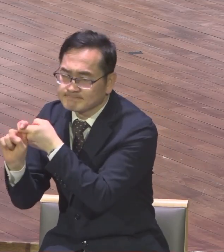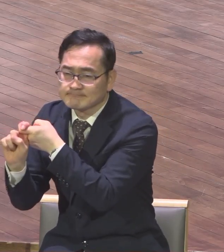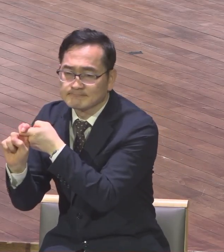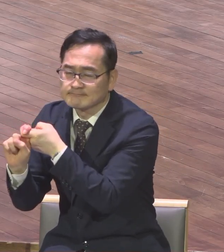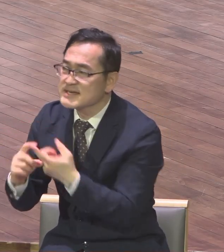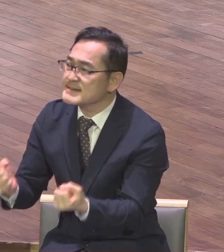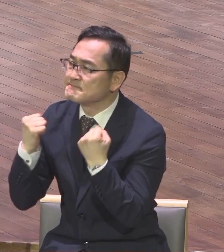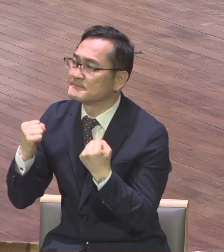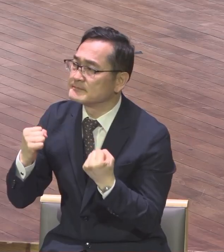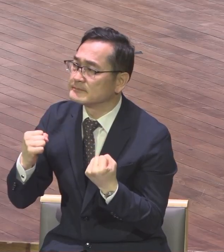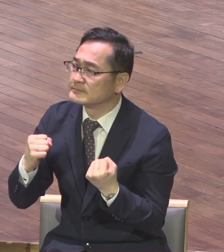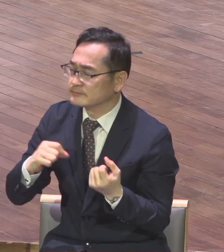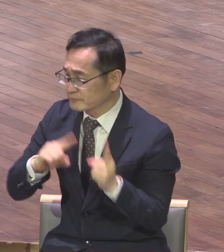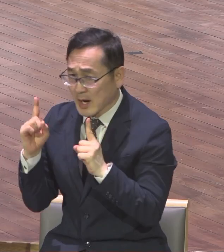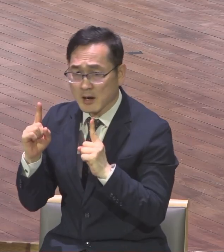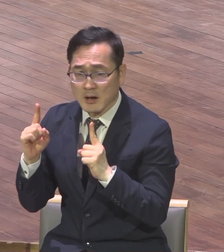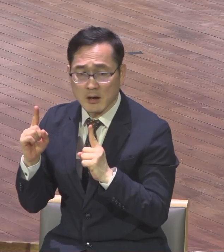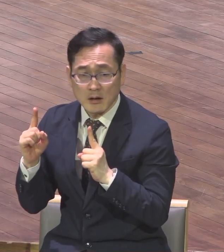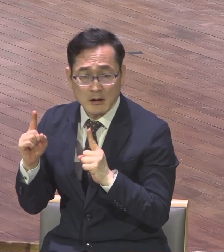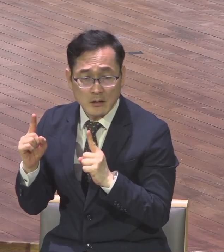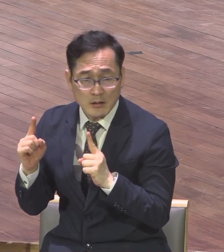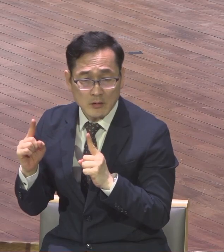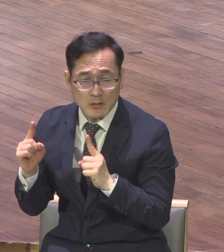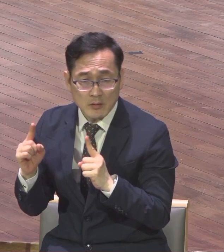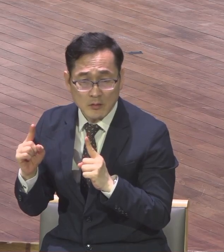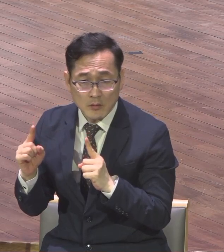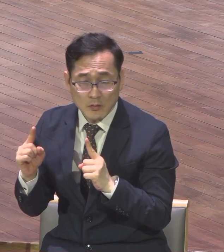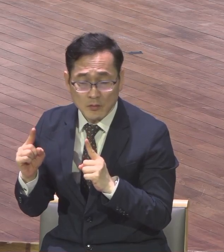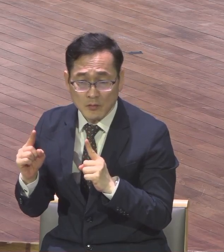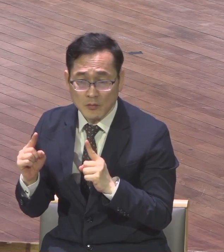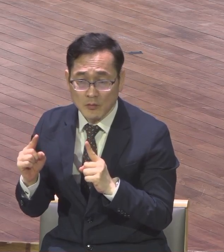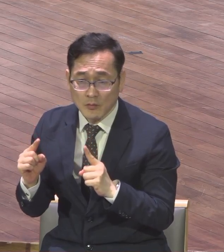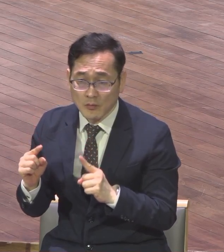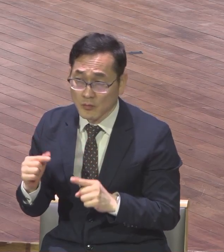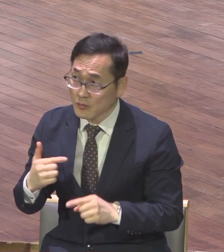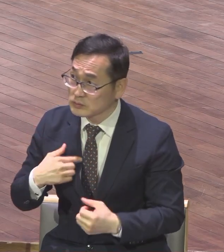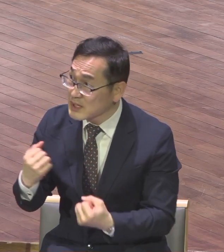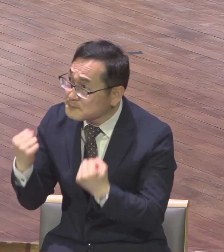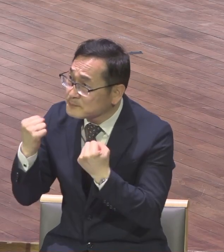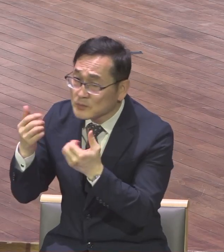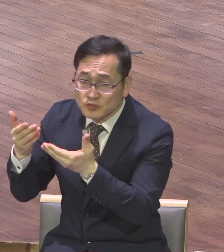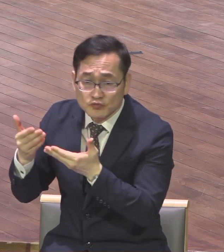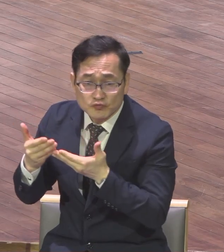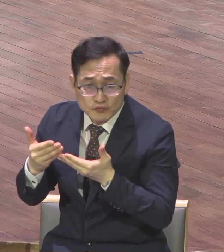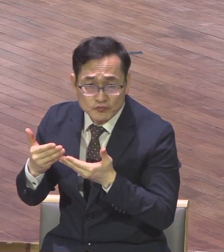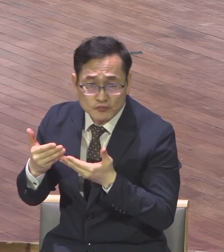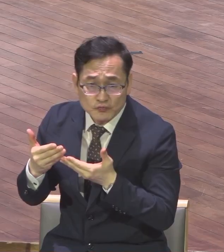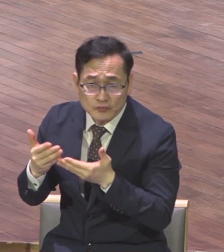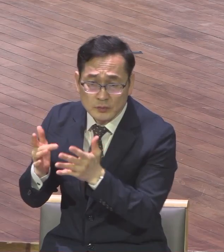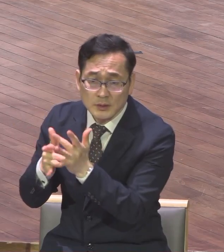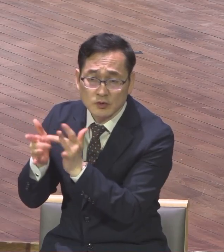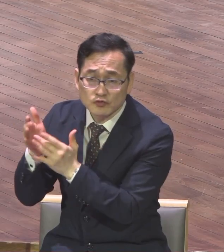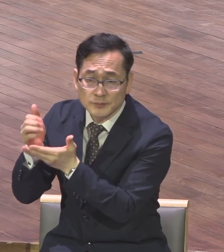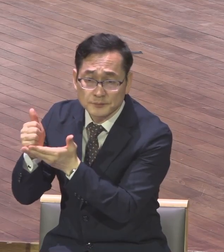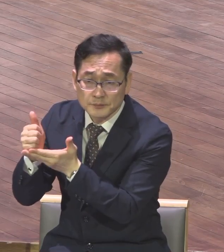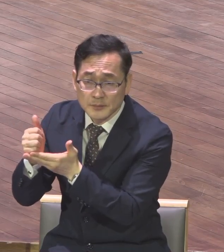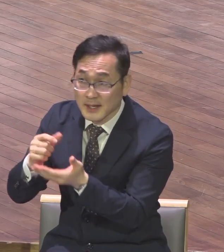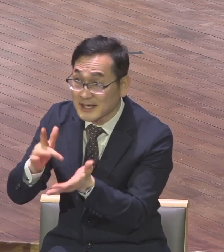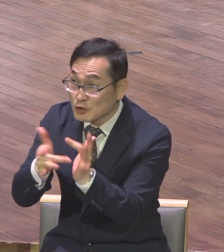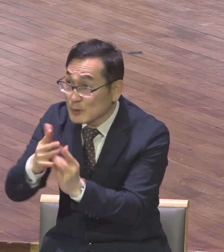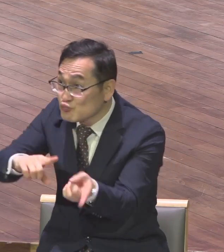힘을 얻었잖아요. 이 부활의 아침에 하나님 앞에 나와서 부활의 아침에 하나님을 예배하는 게 얼마나